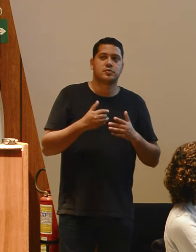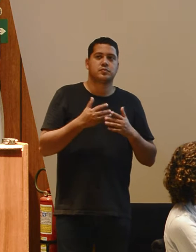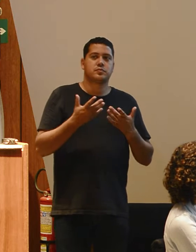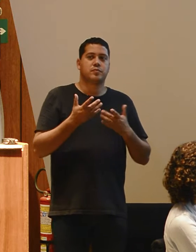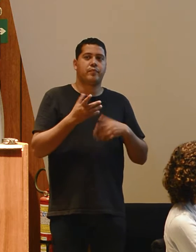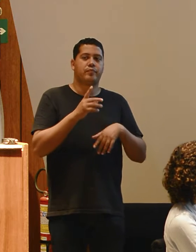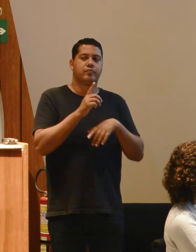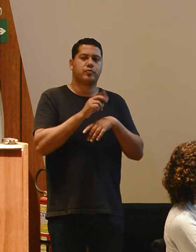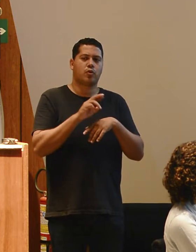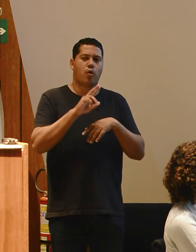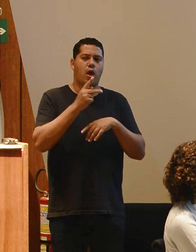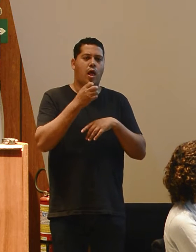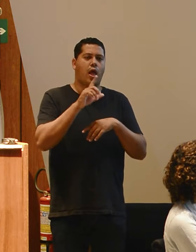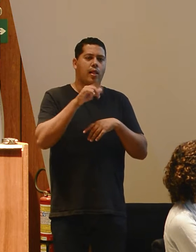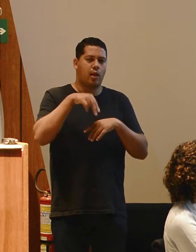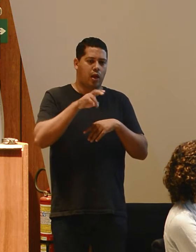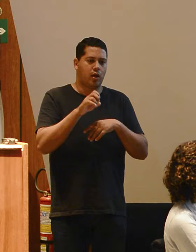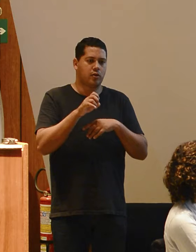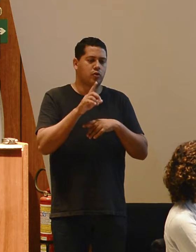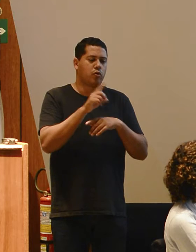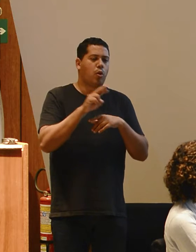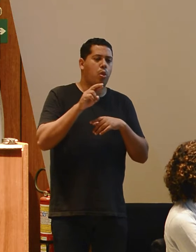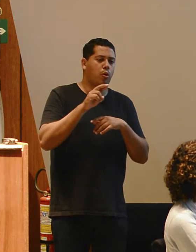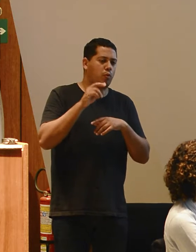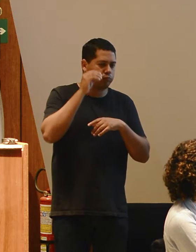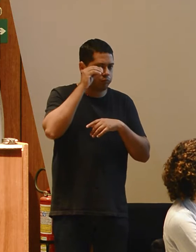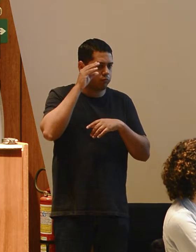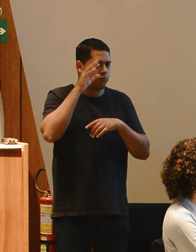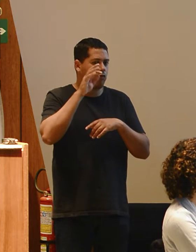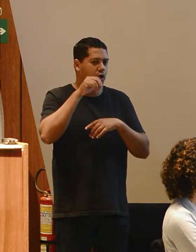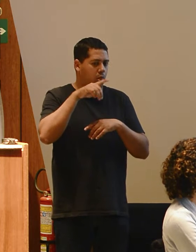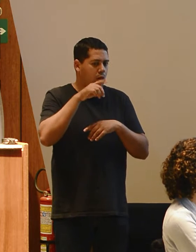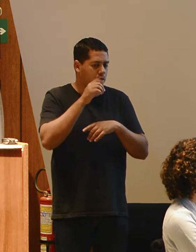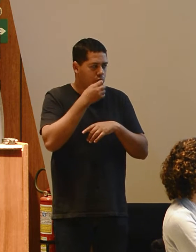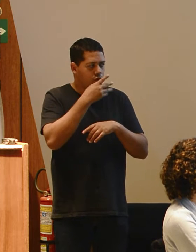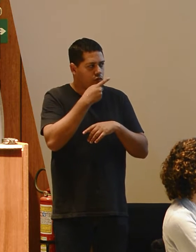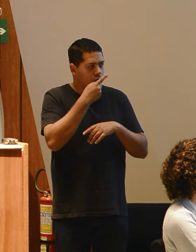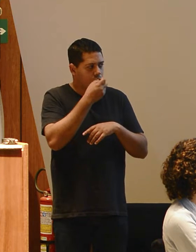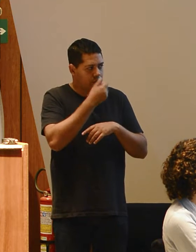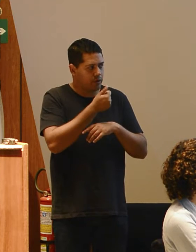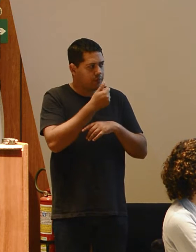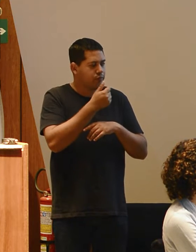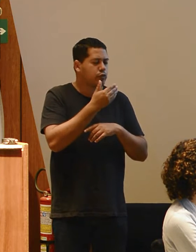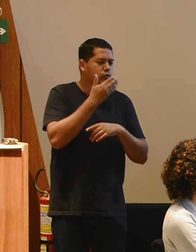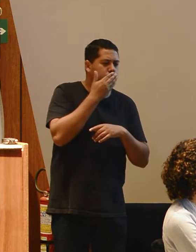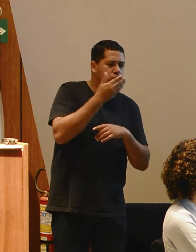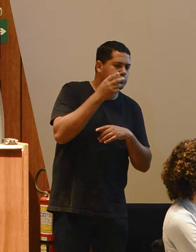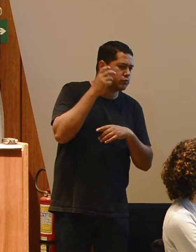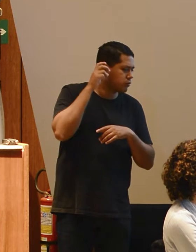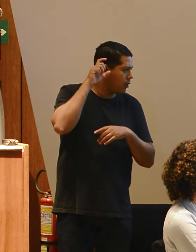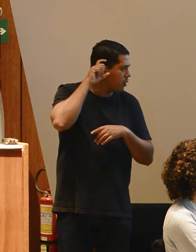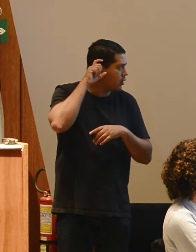Eliane, doutor Fernando falou muito bem sobre assim, então um tipo desses aparelhos auditivos,